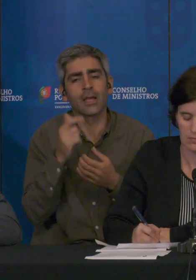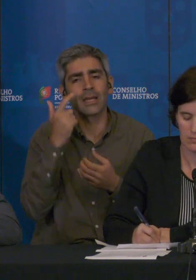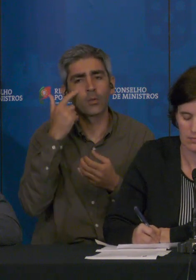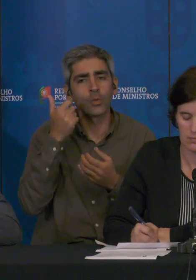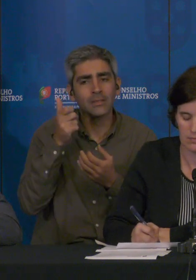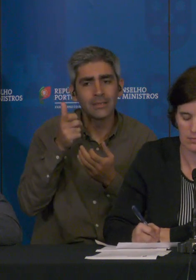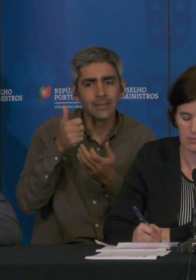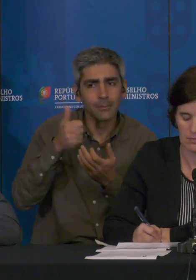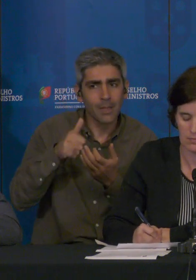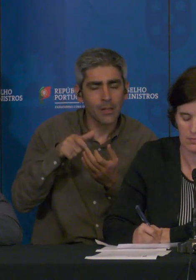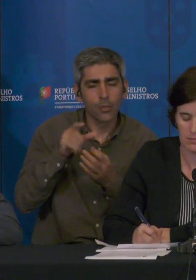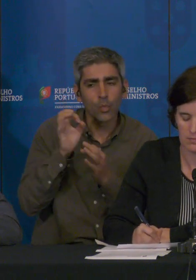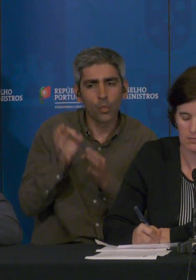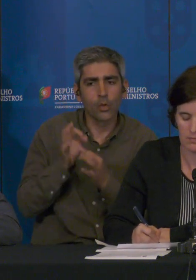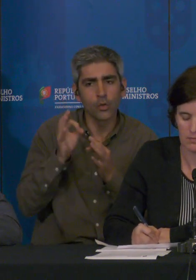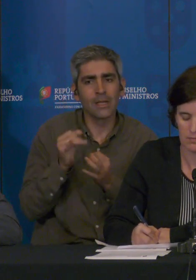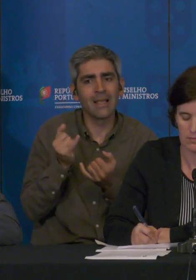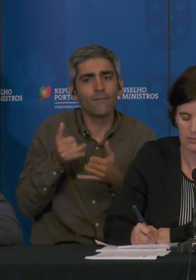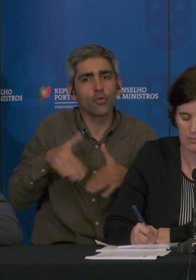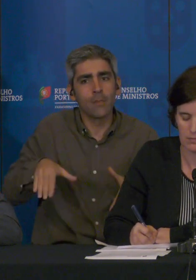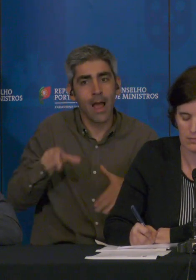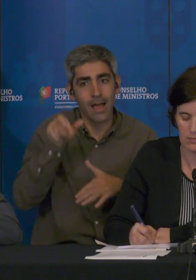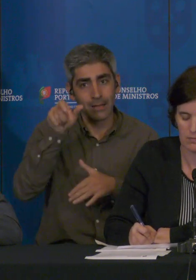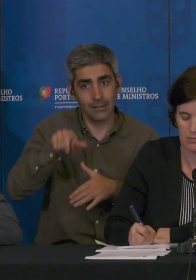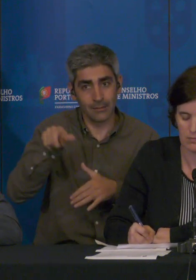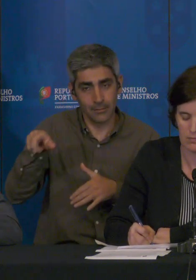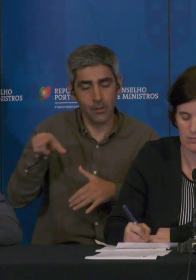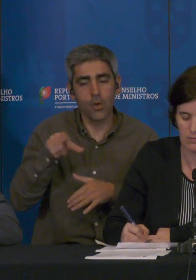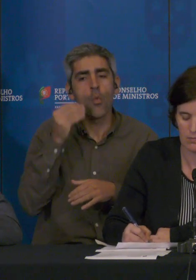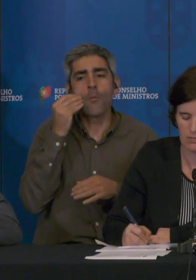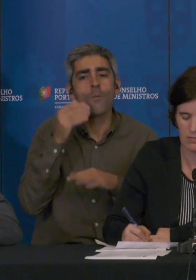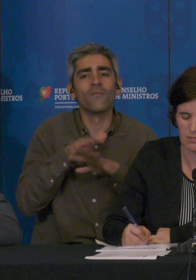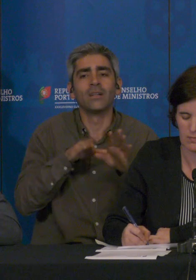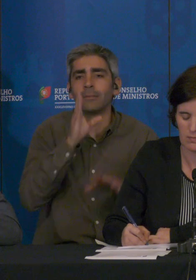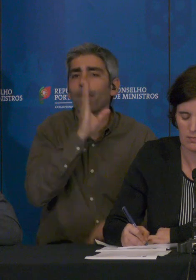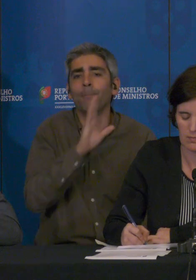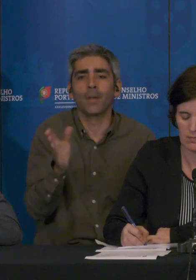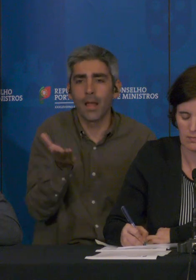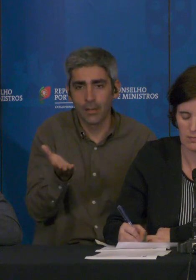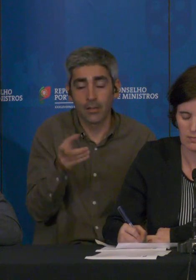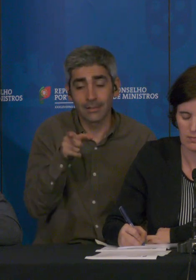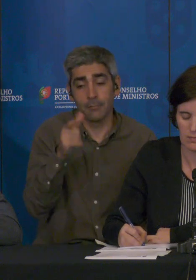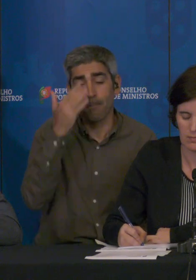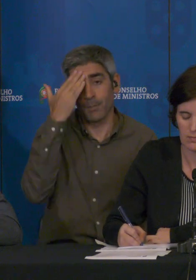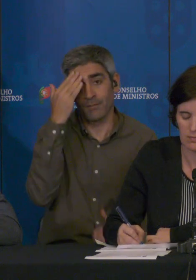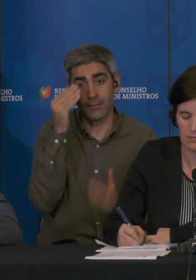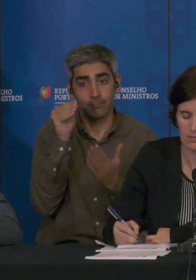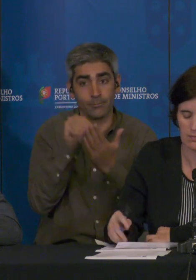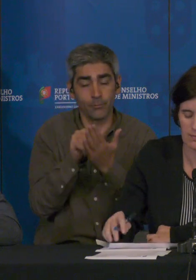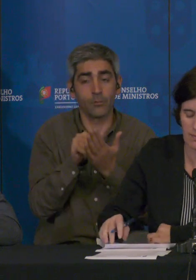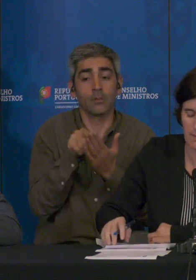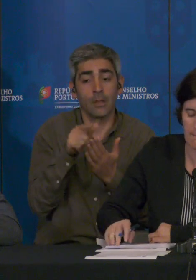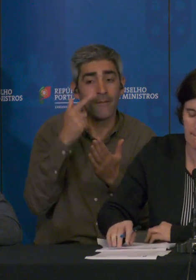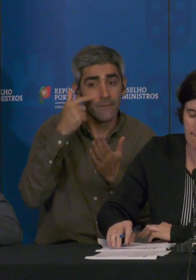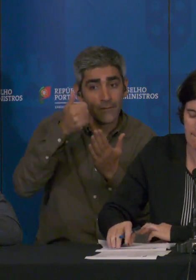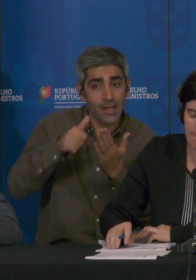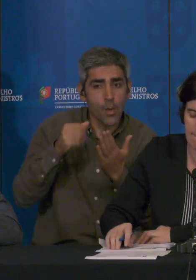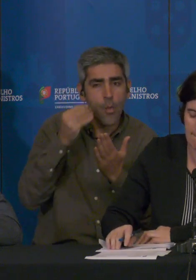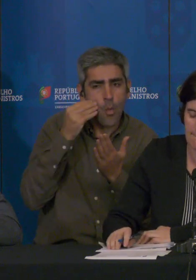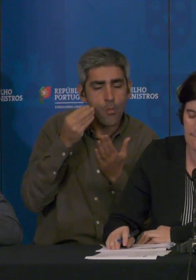reconhecimento dos cuidadores informais. Aqui o que se faz é prever que esta